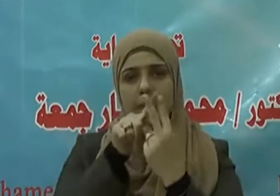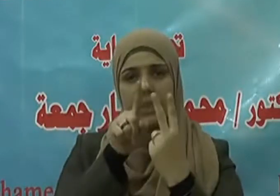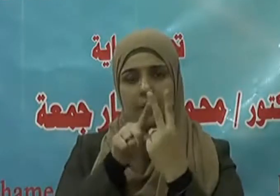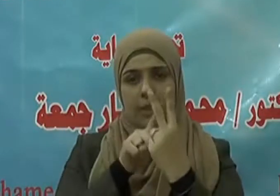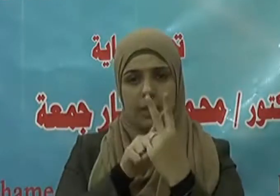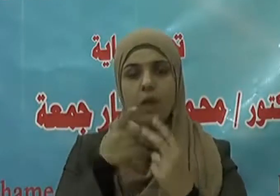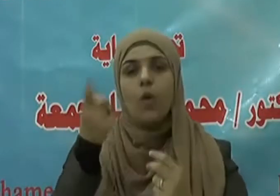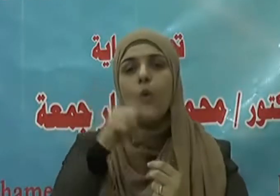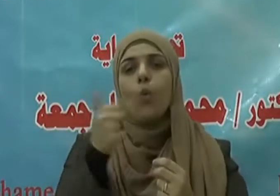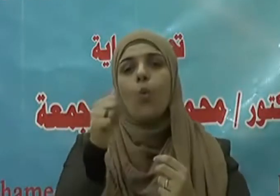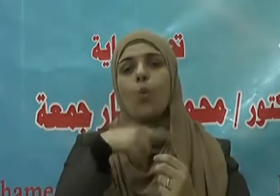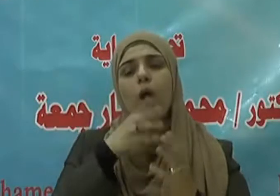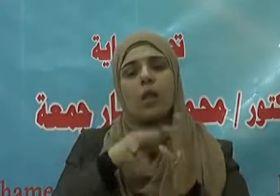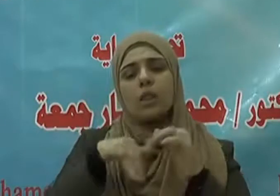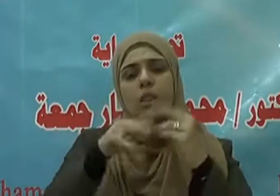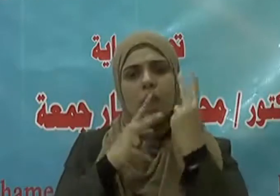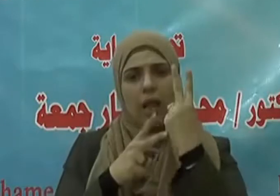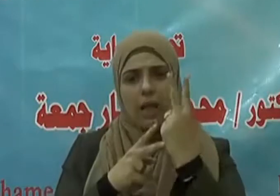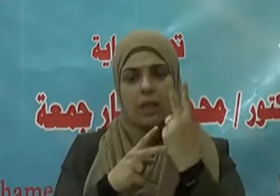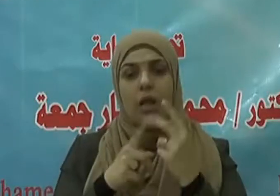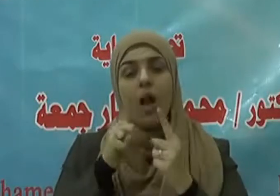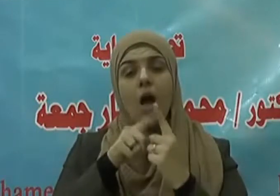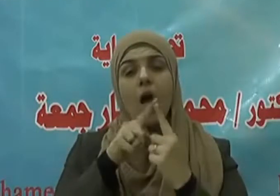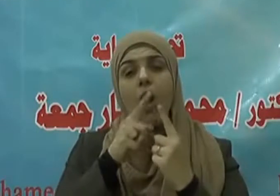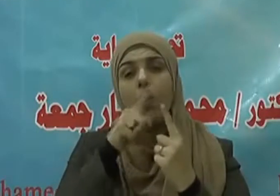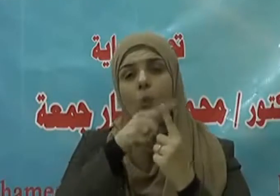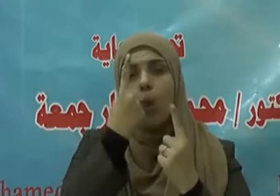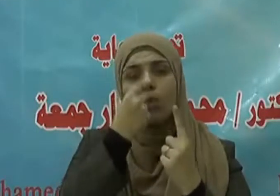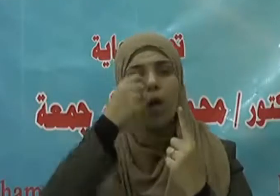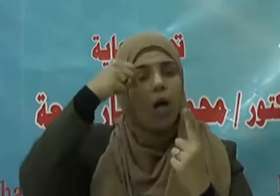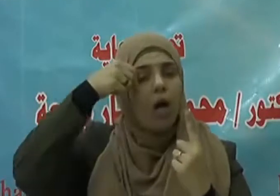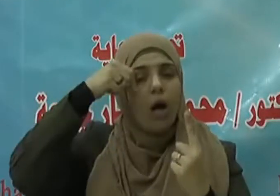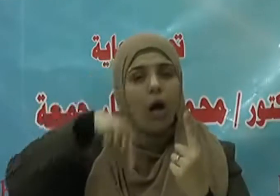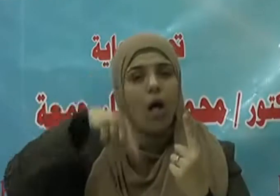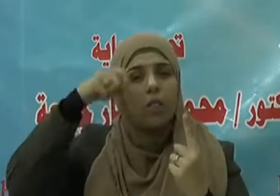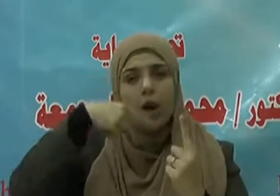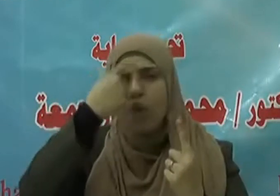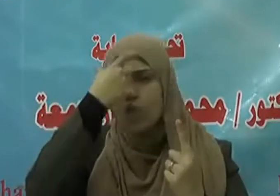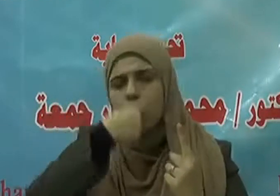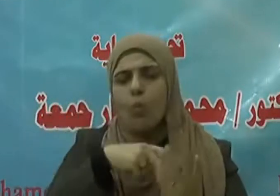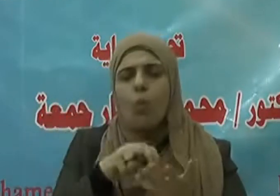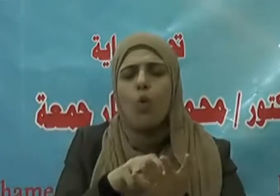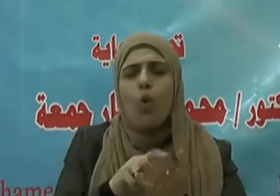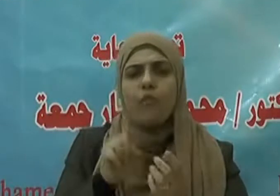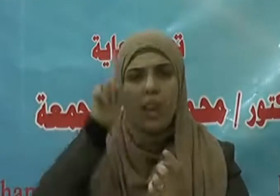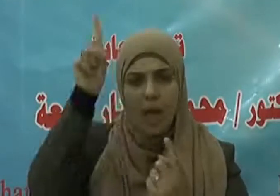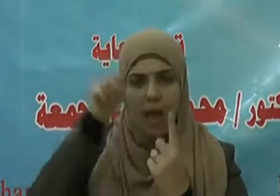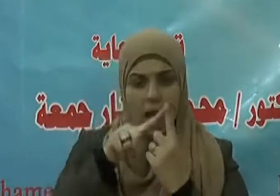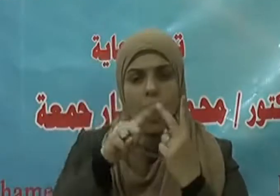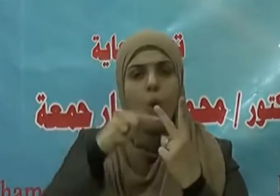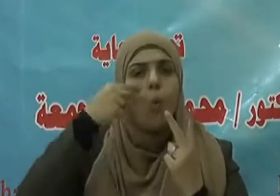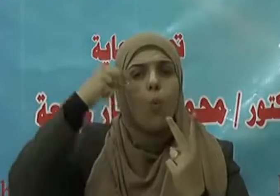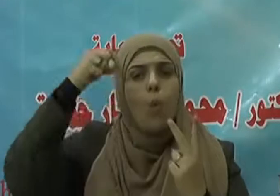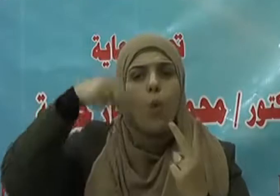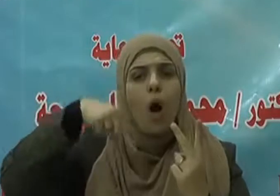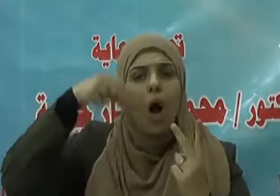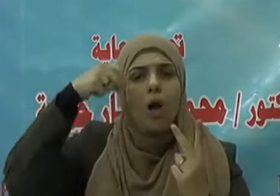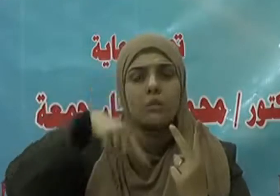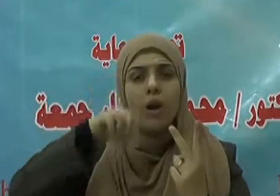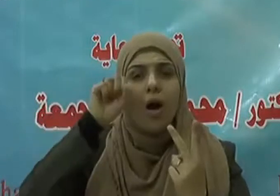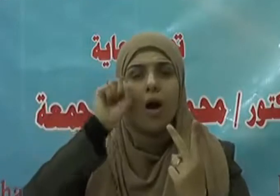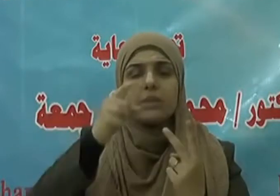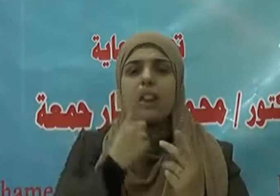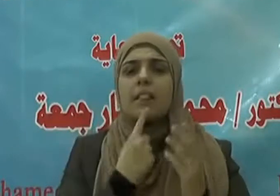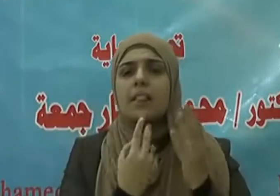مات مرابطا في سبيل الله فإنه ينمى له عمله إلى يوم القيامة